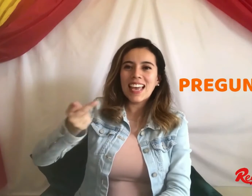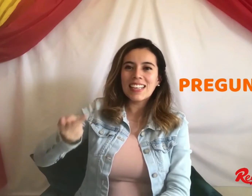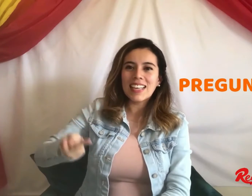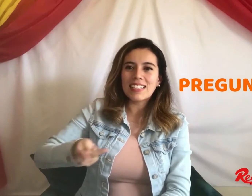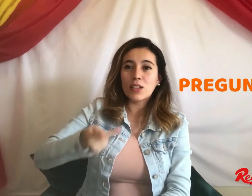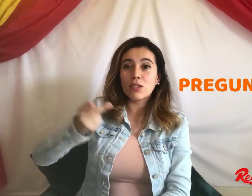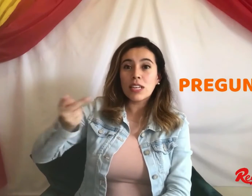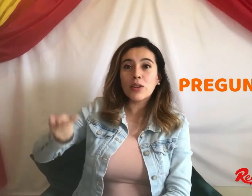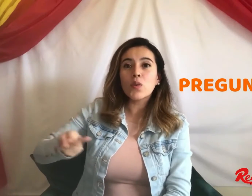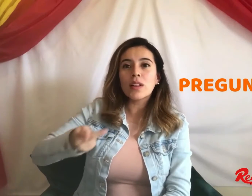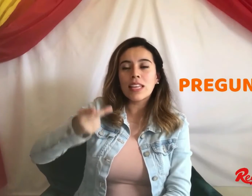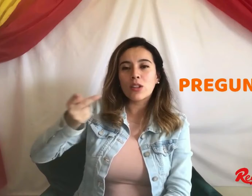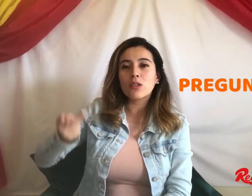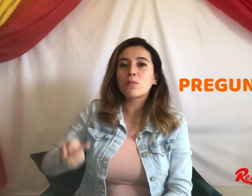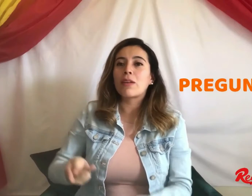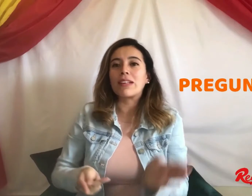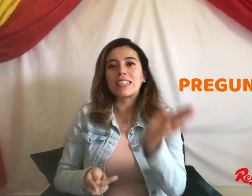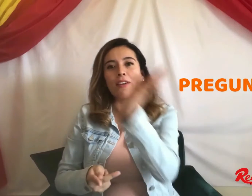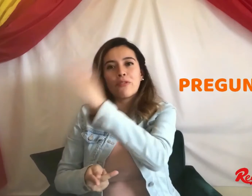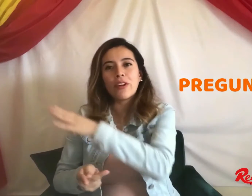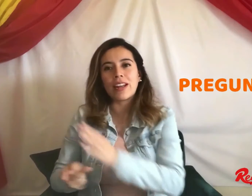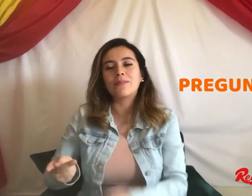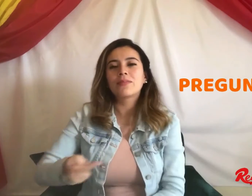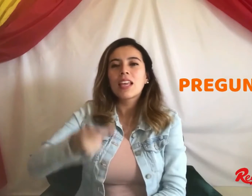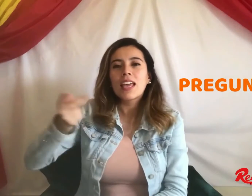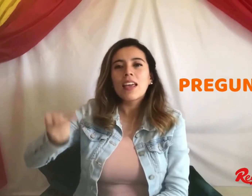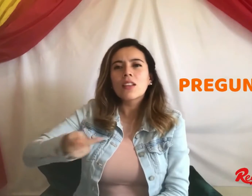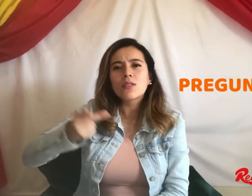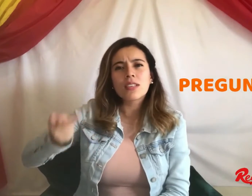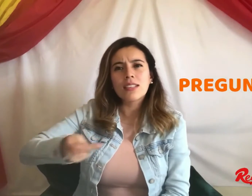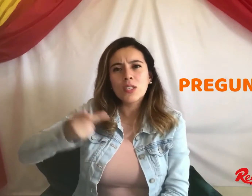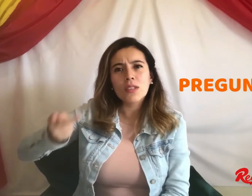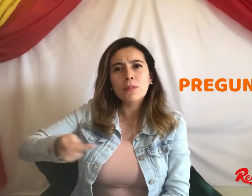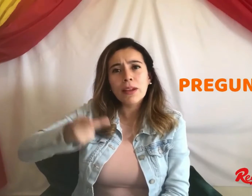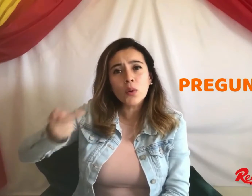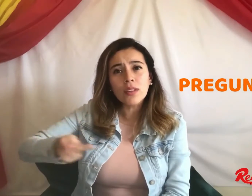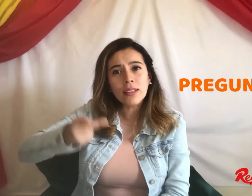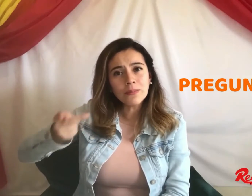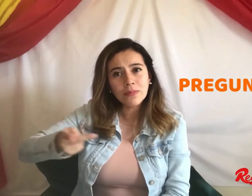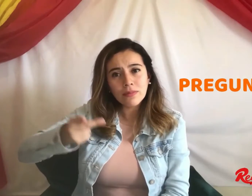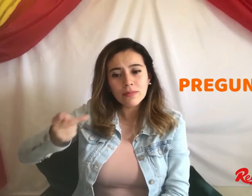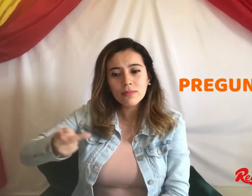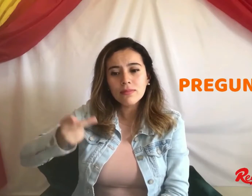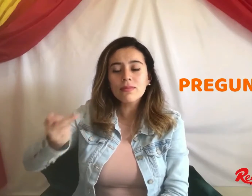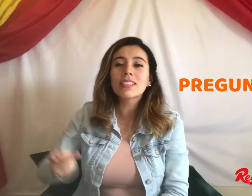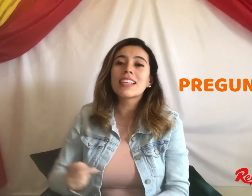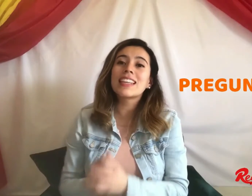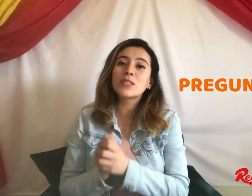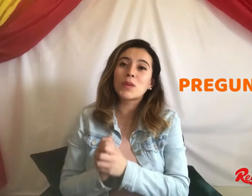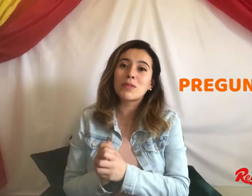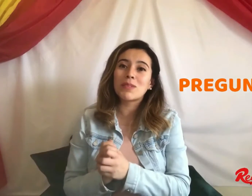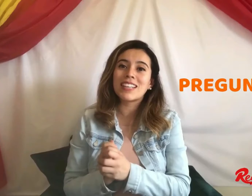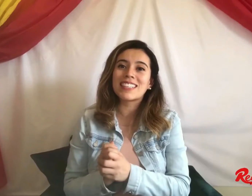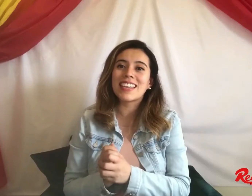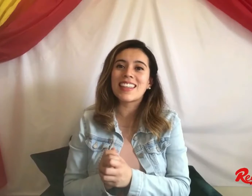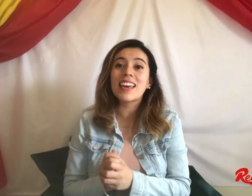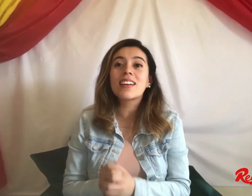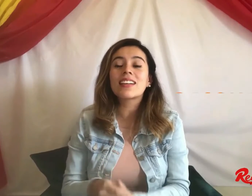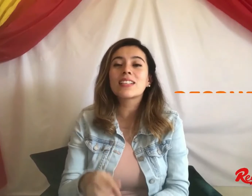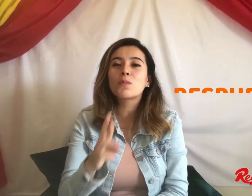hace haciendo circulitos, pero hacia afuera. Entonces esto es pregunta. Y después vimos la seña de